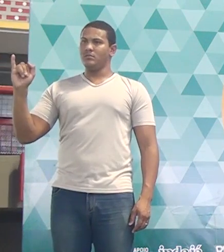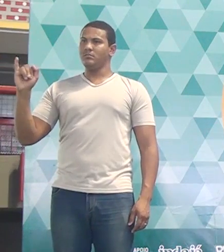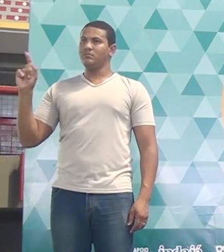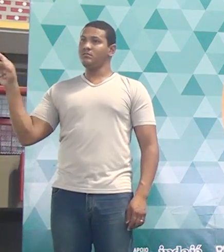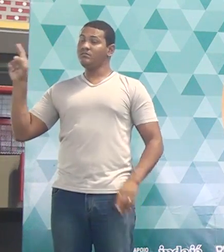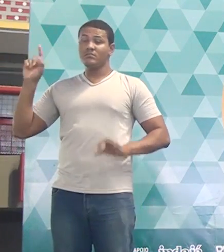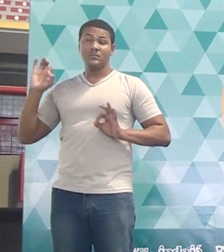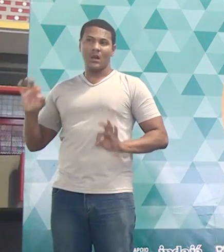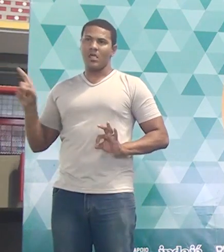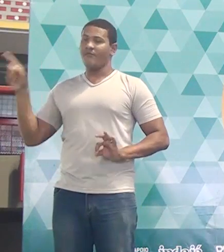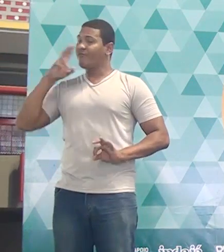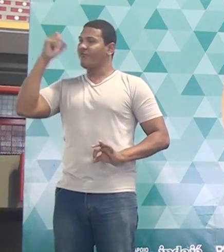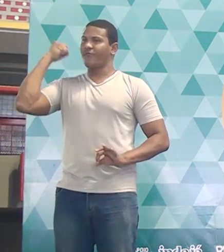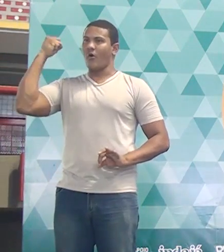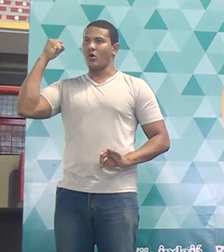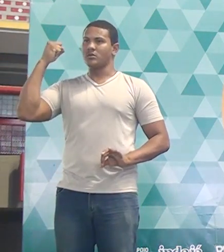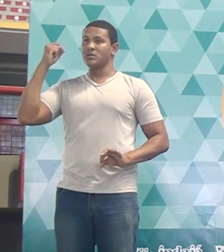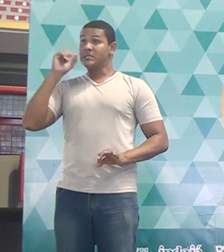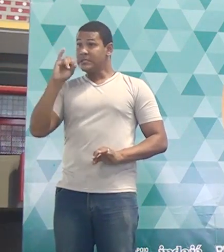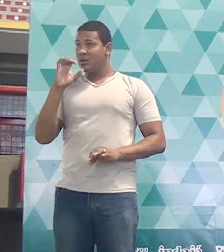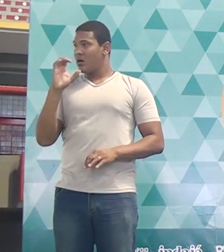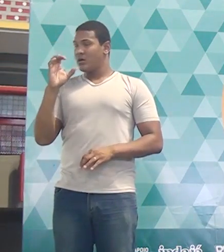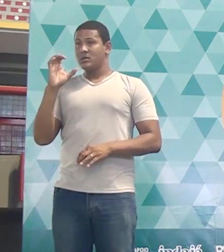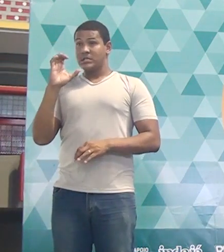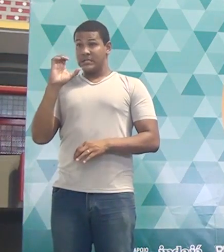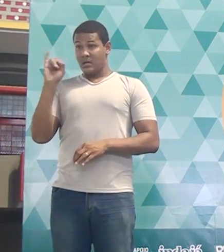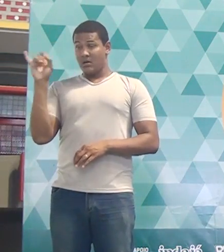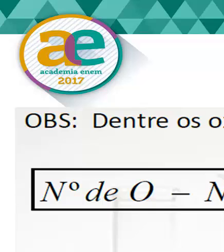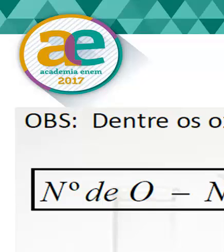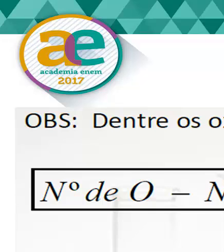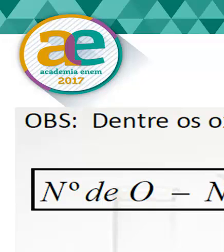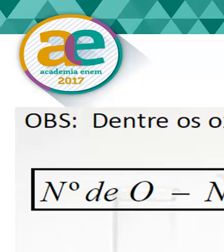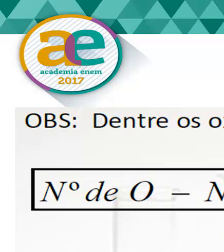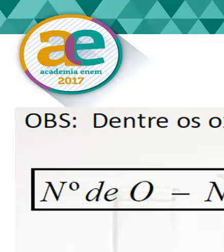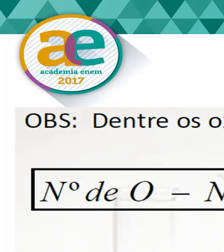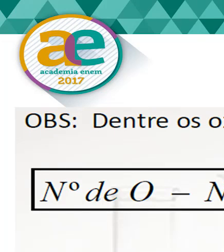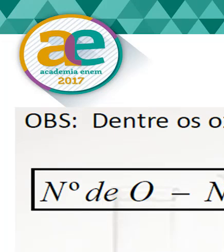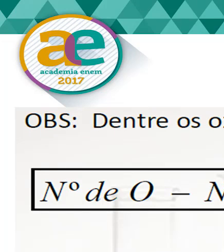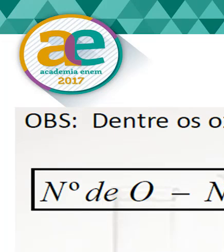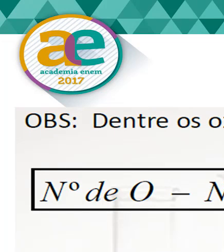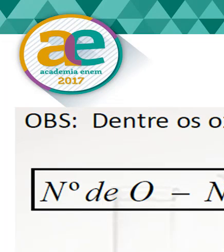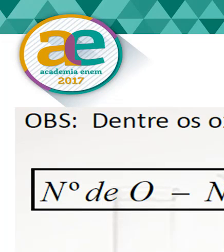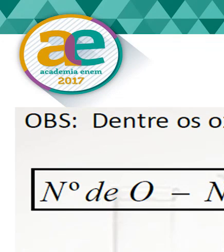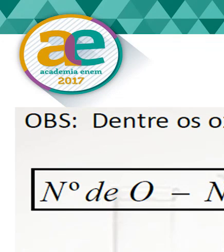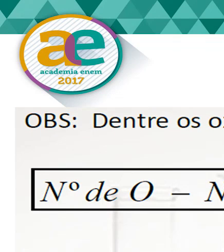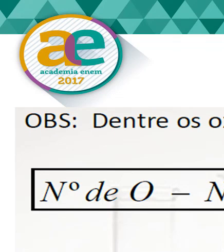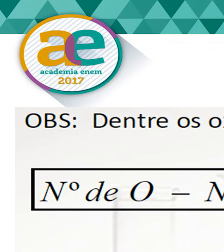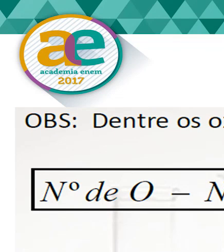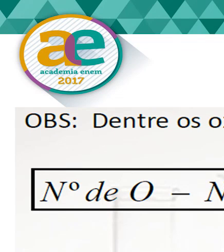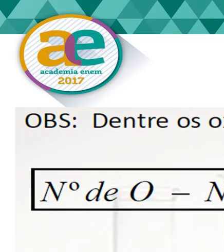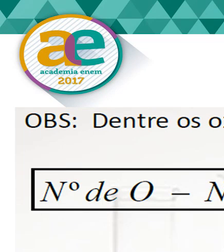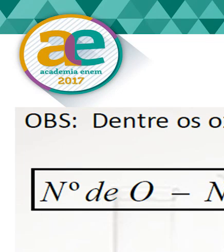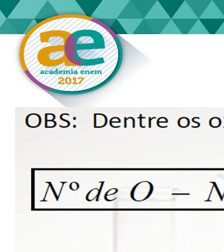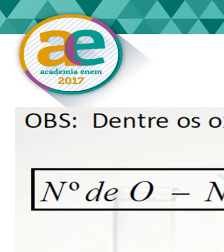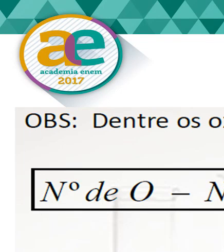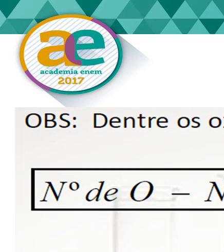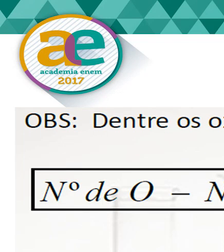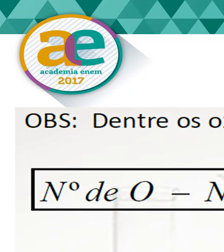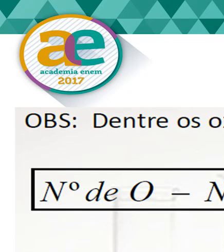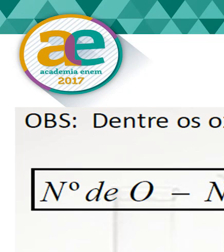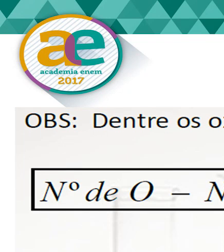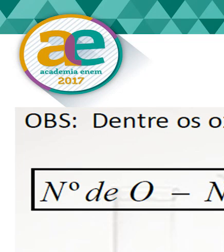não tem oxigênio. Quando ele tem oxigênio, quando ele é um oxiácido, você faz uma conta